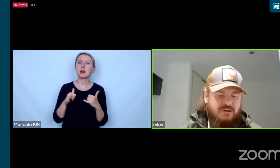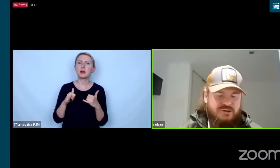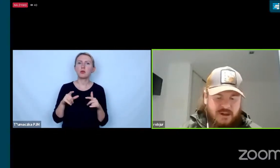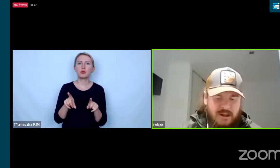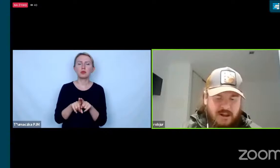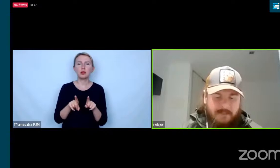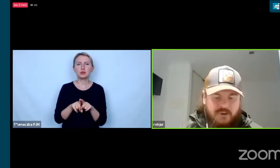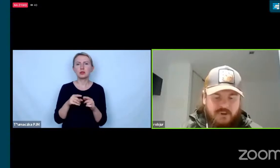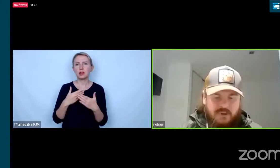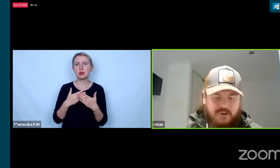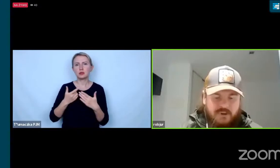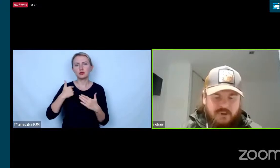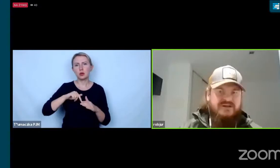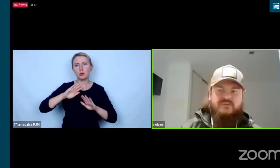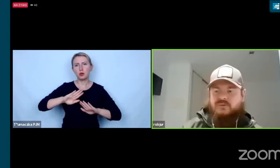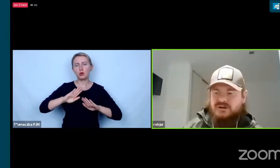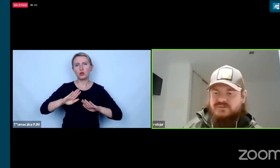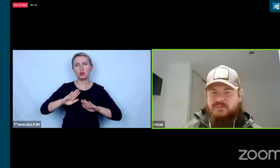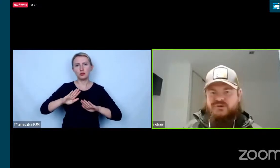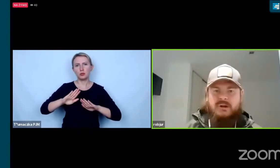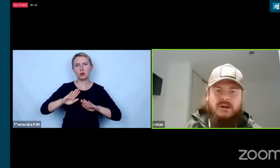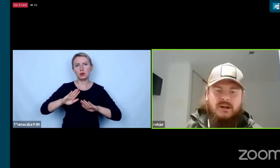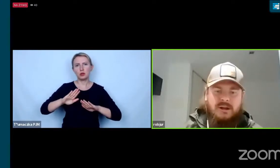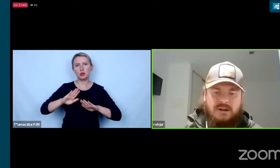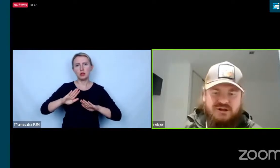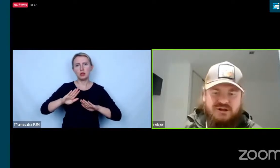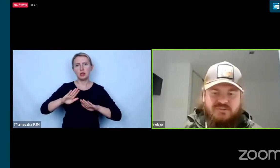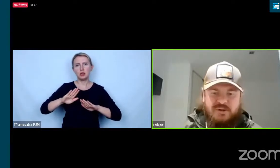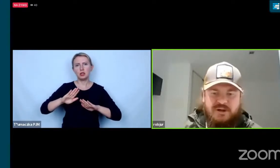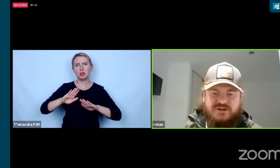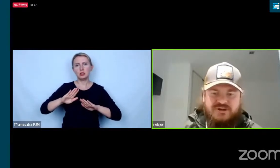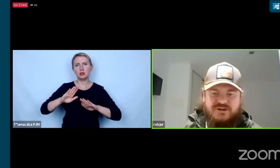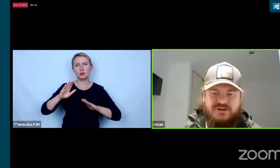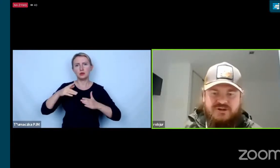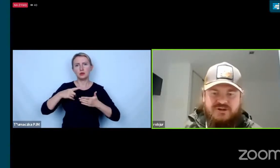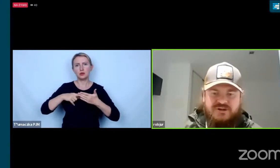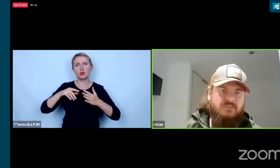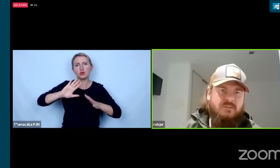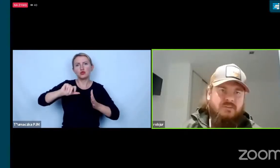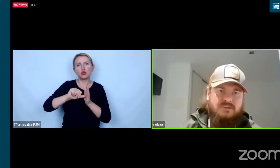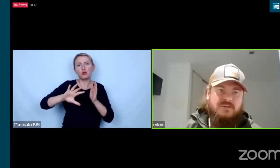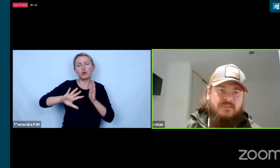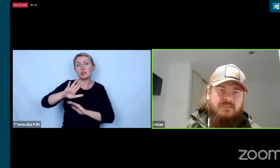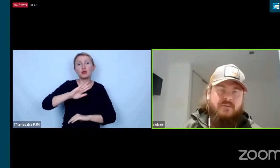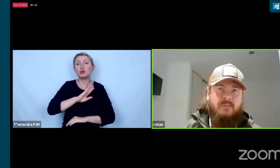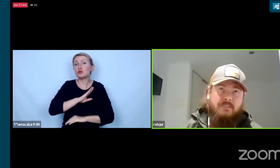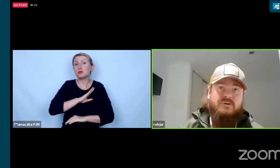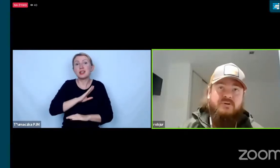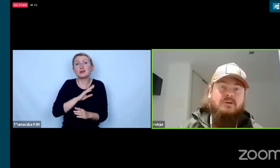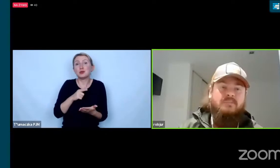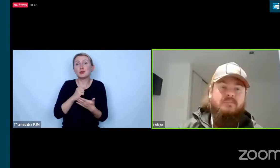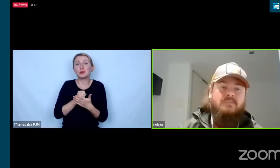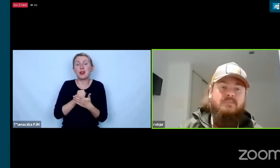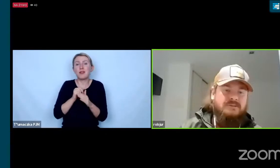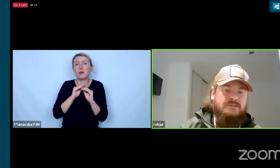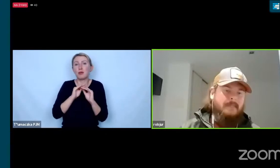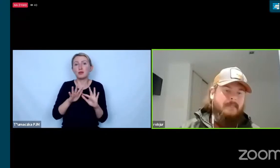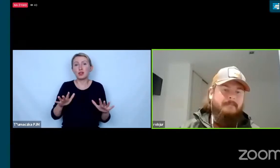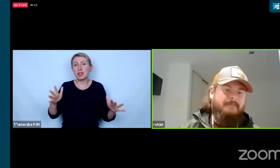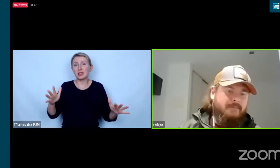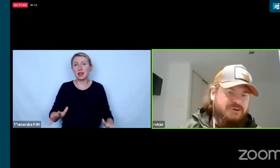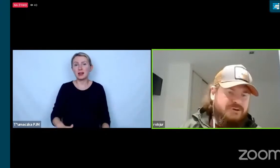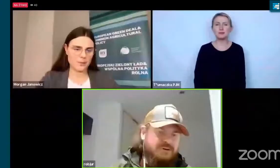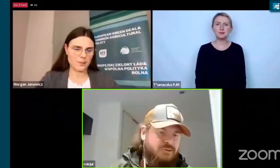do tego że my chronimy ekosystemy w których po prostu śmierć jest rzeczą że tak powiem powszechną po prostu